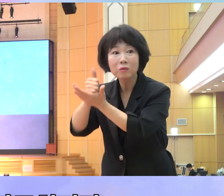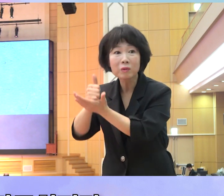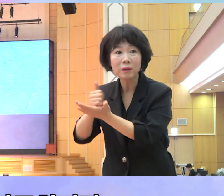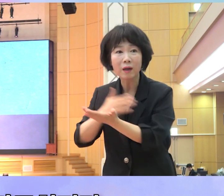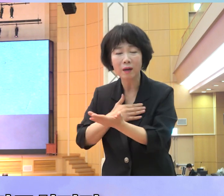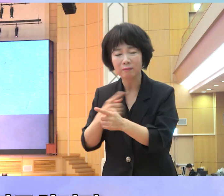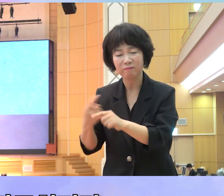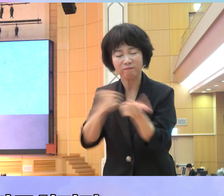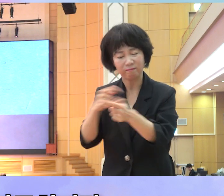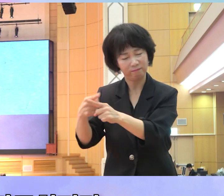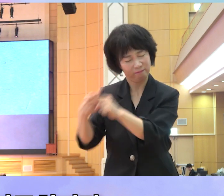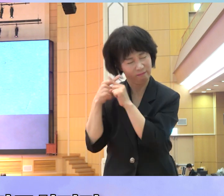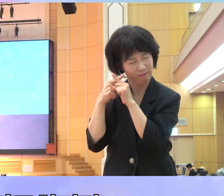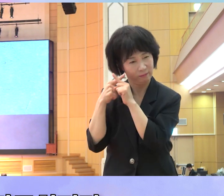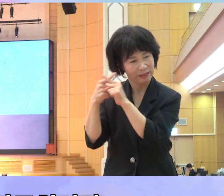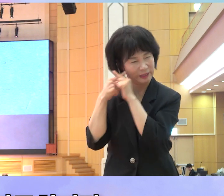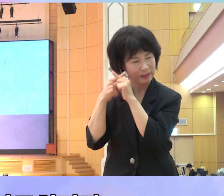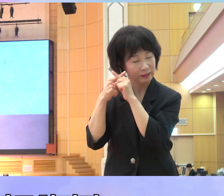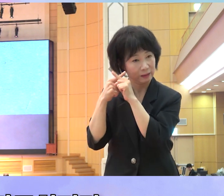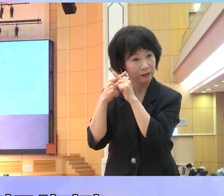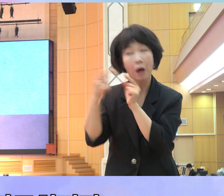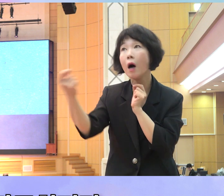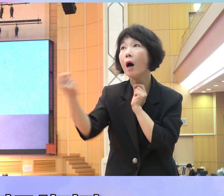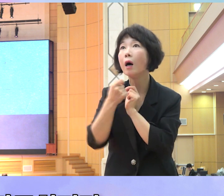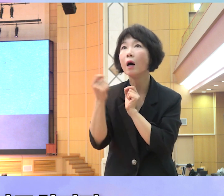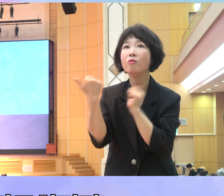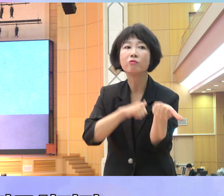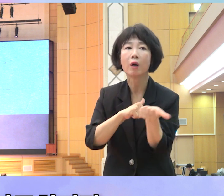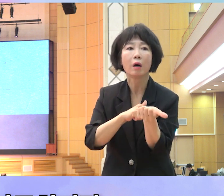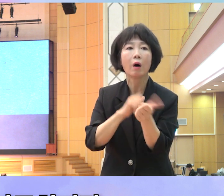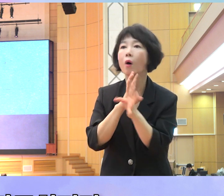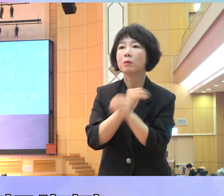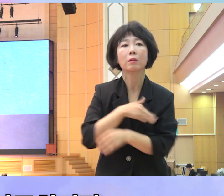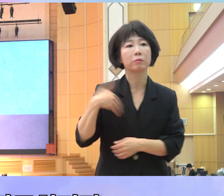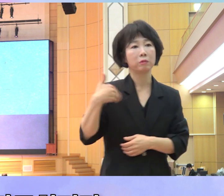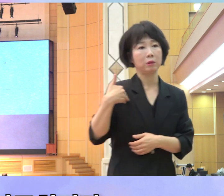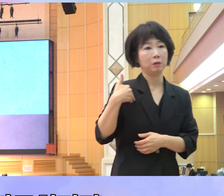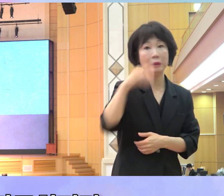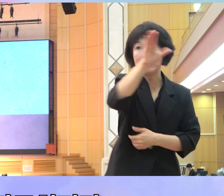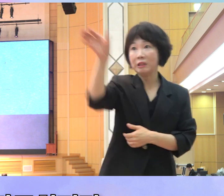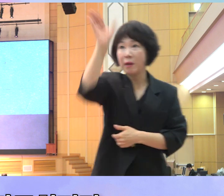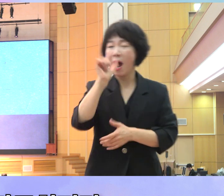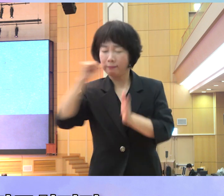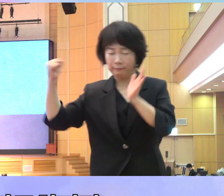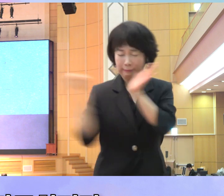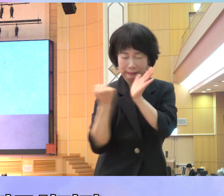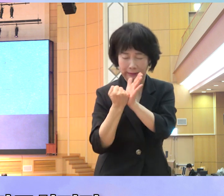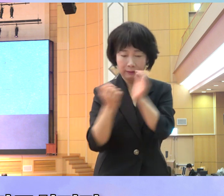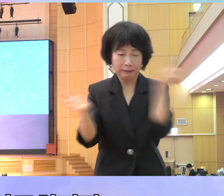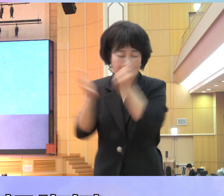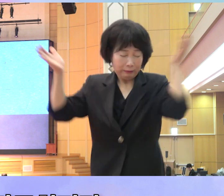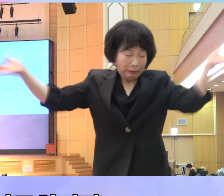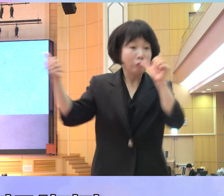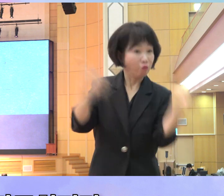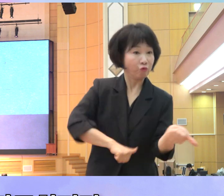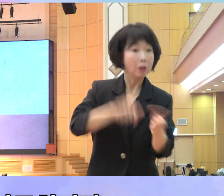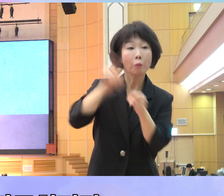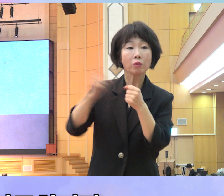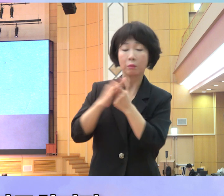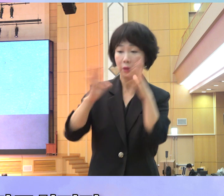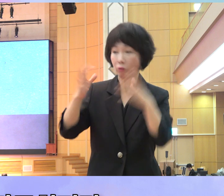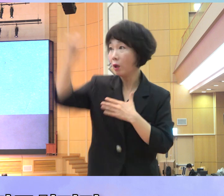있는 사람이 사형수한테 무슨 사형을 이제 집행을 당하려고 그 사형장에